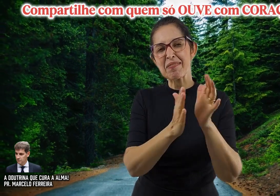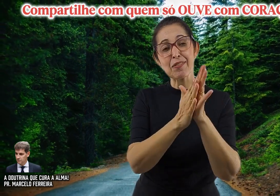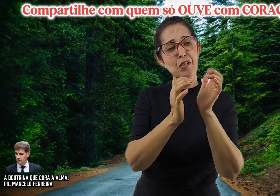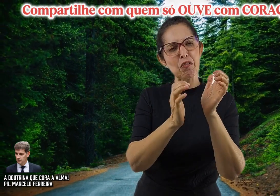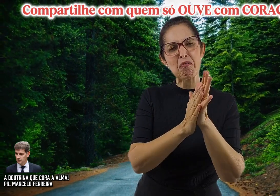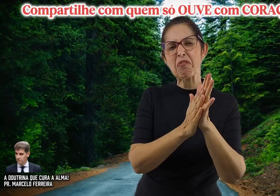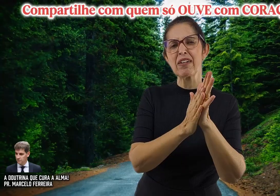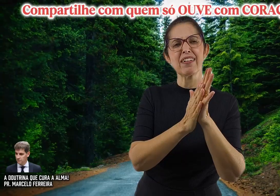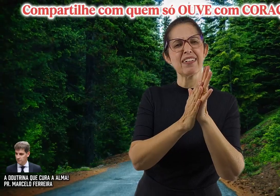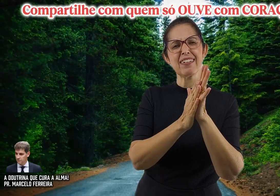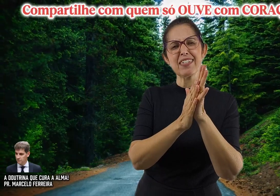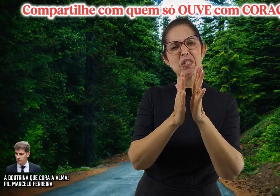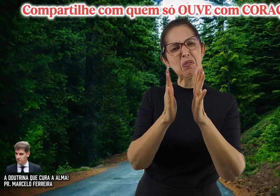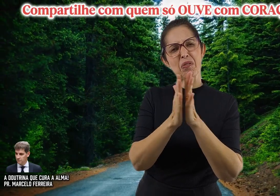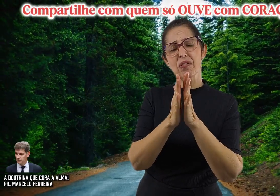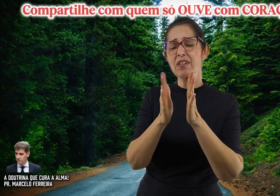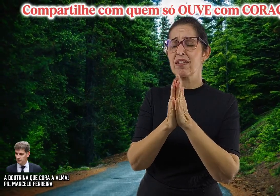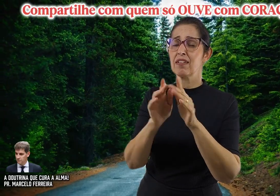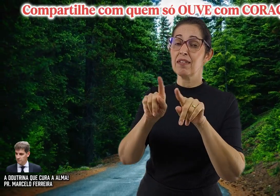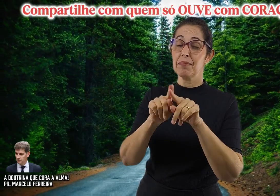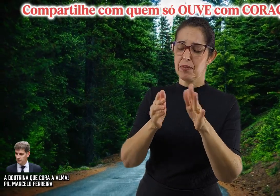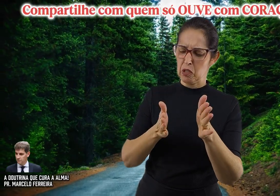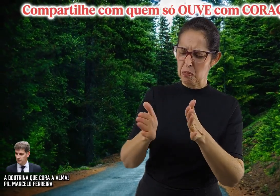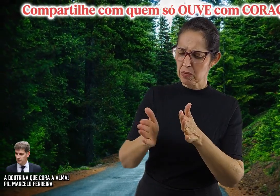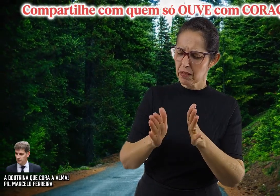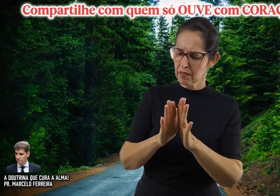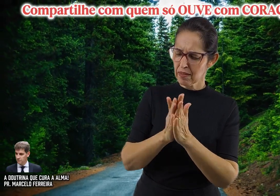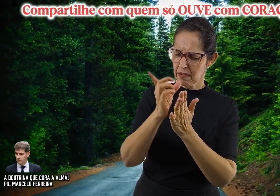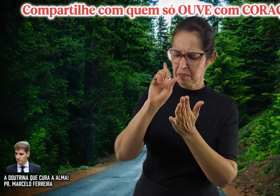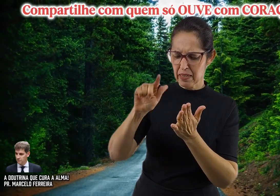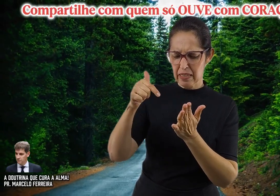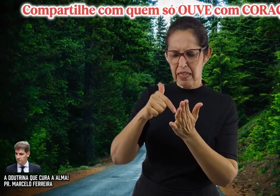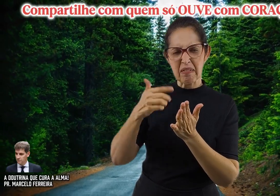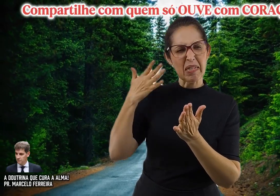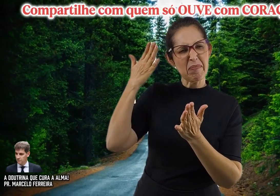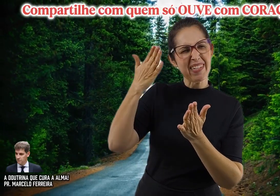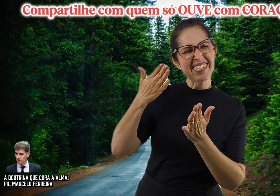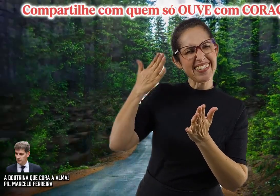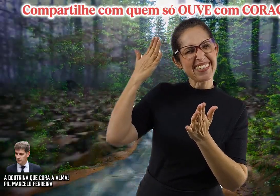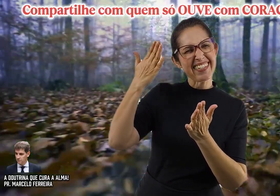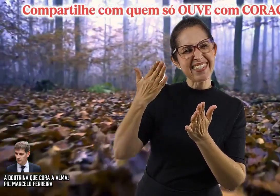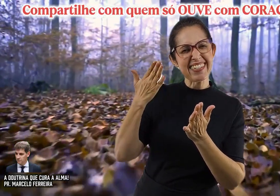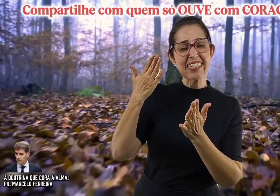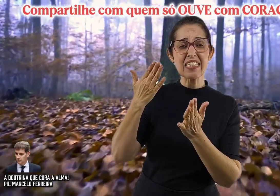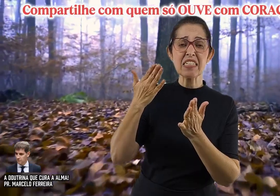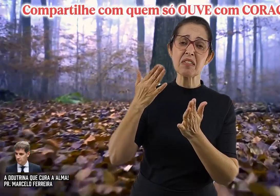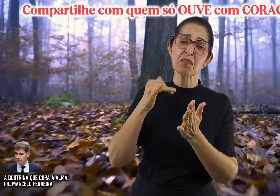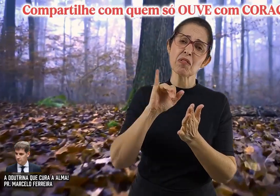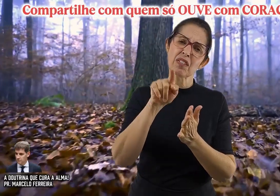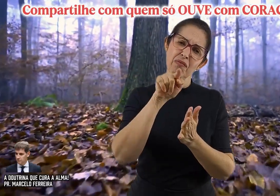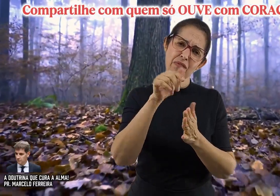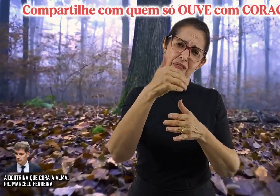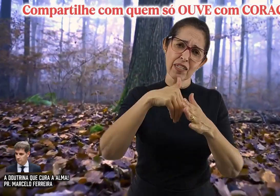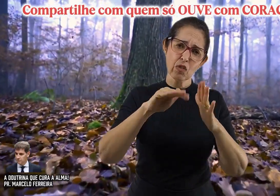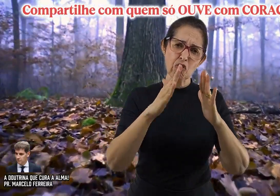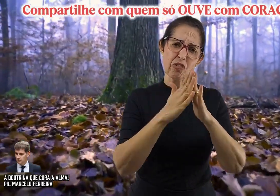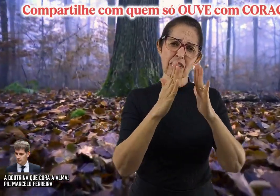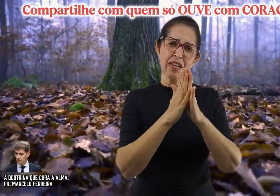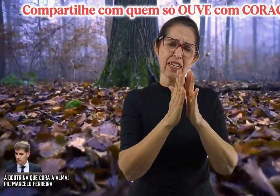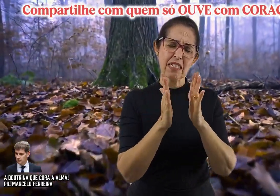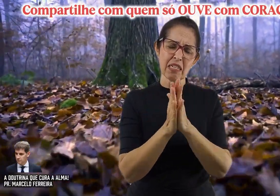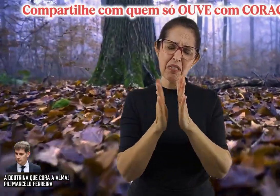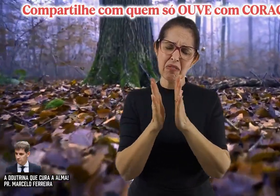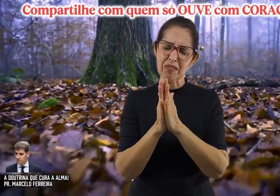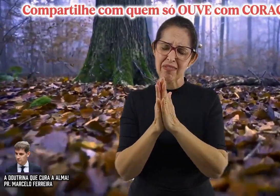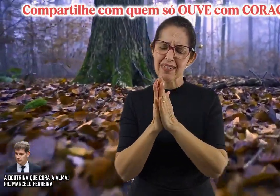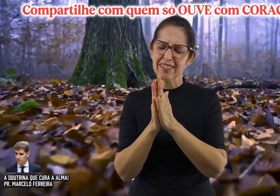cura durante a palavra. O Senhor cura. Você está em casa orando e o anjo vai no hospital